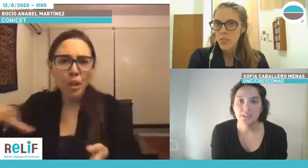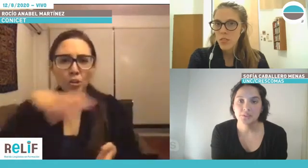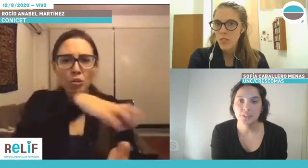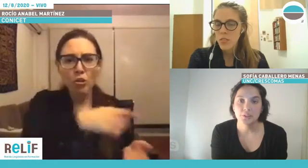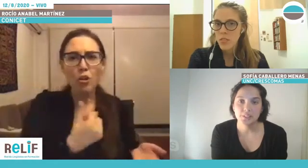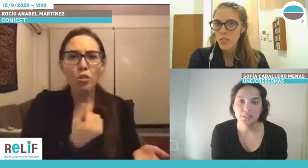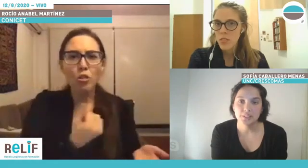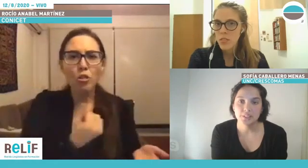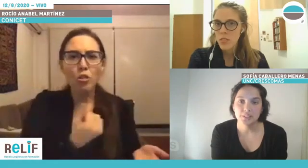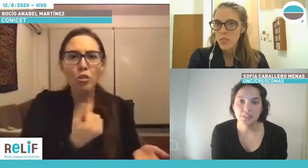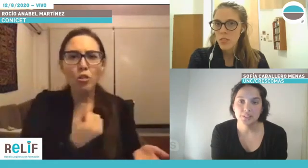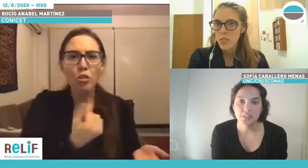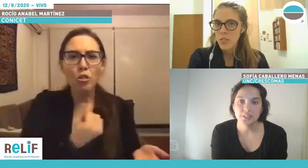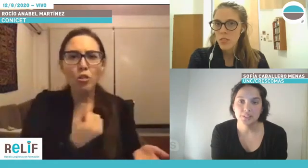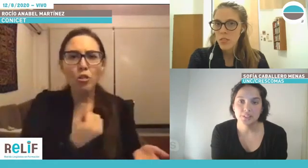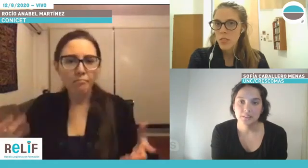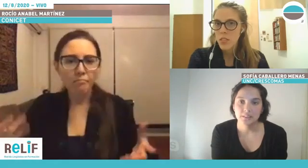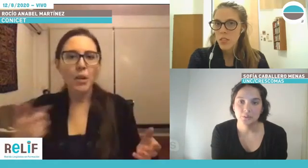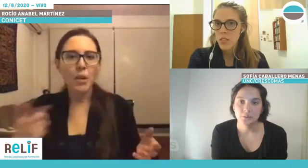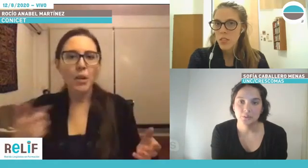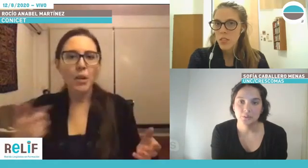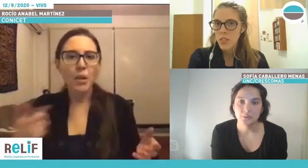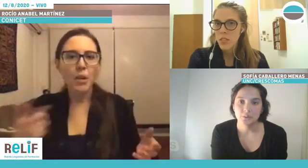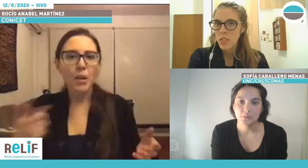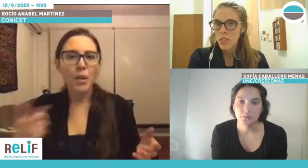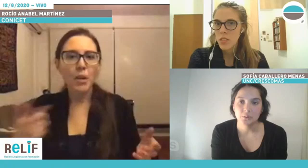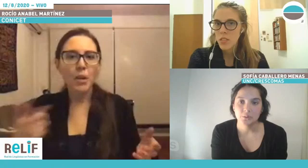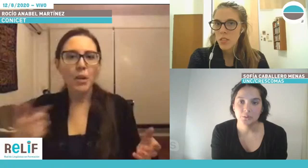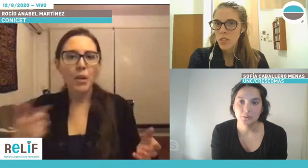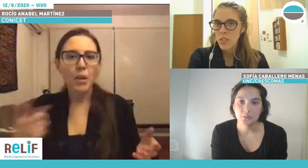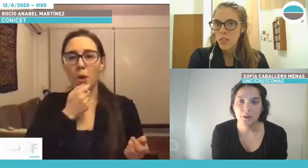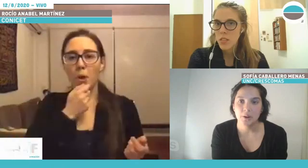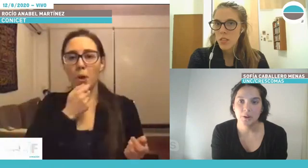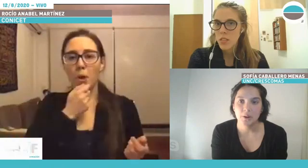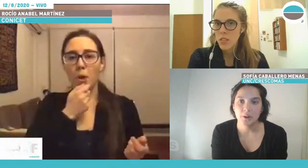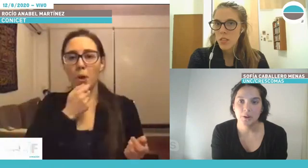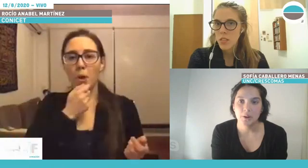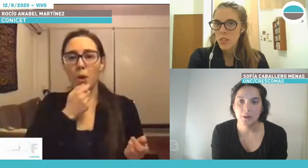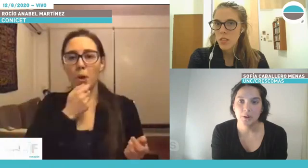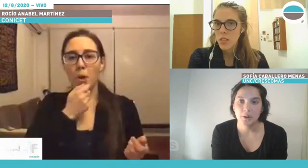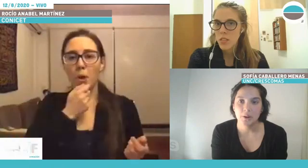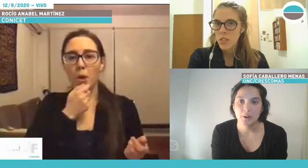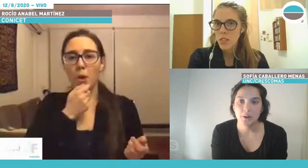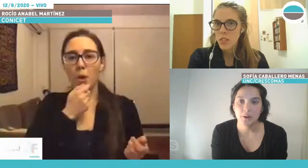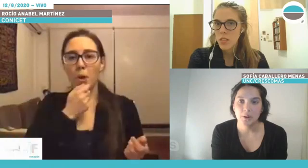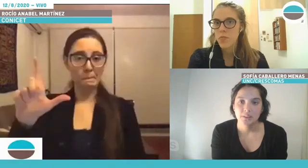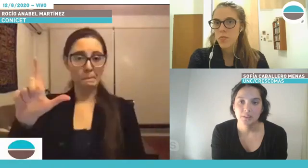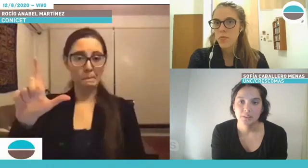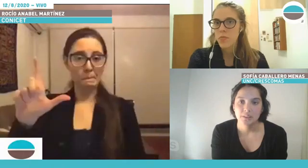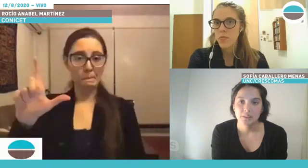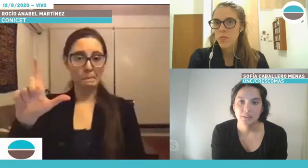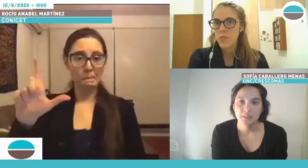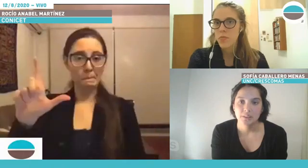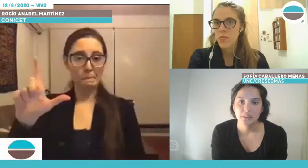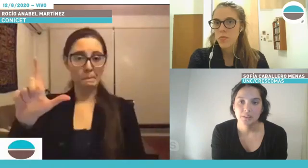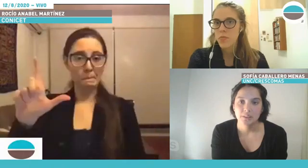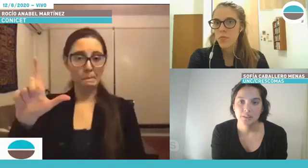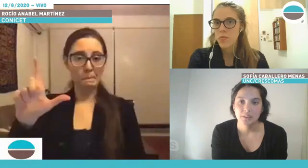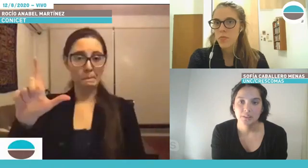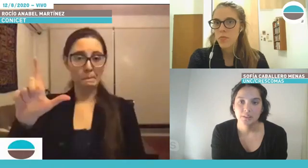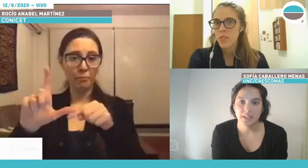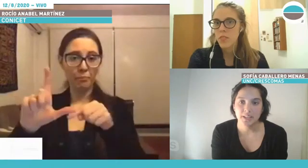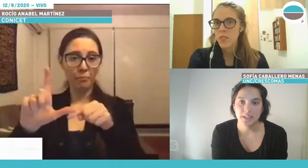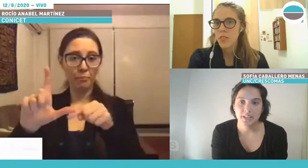La ubicación es dónde está ubicada justamente la mano. Ahora les muestro Ok. algunos ejemplos